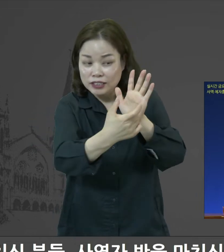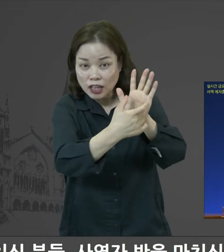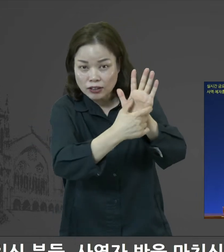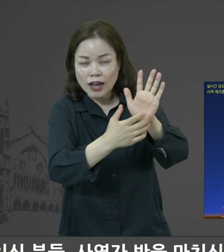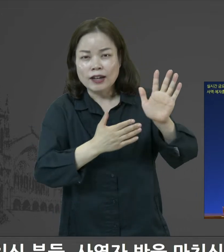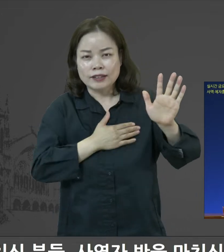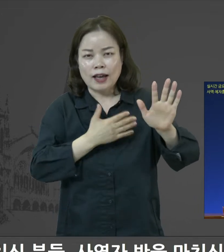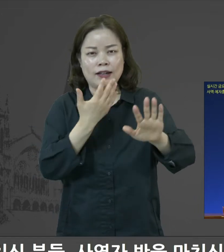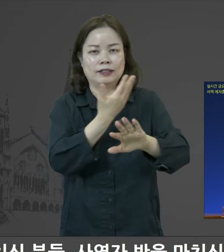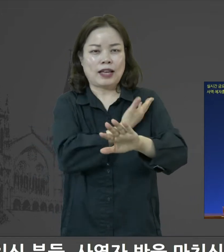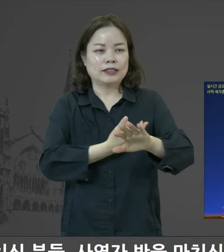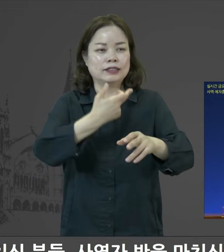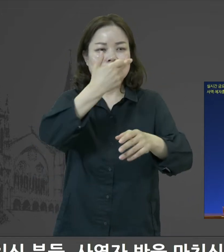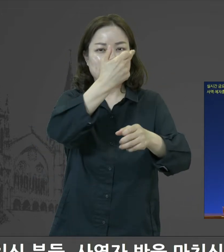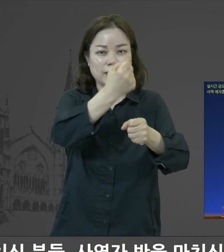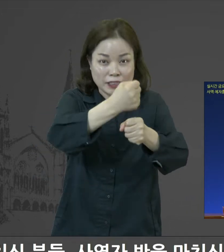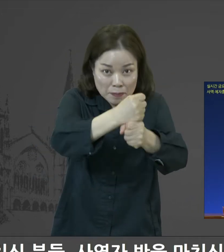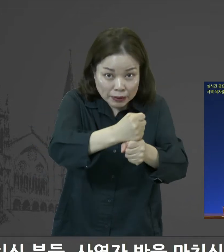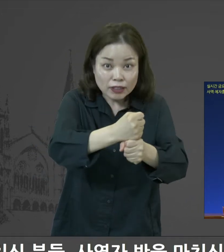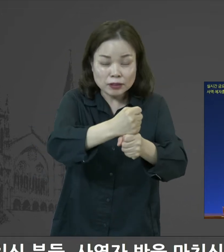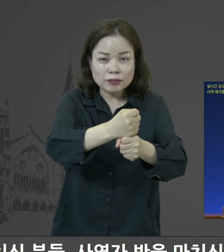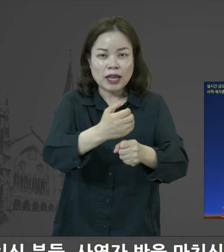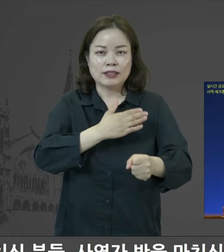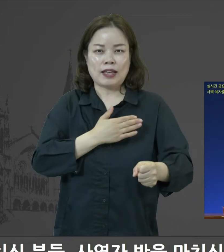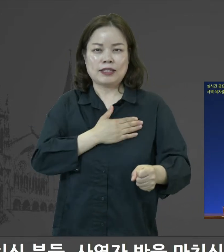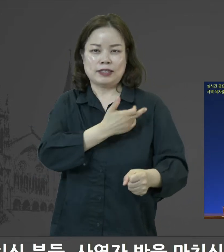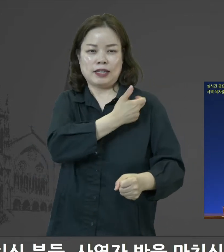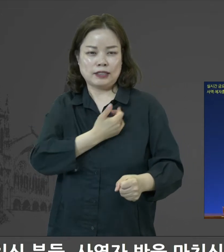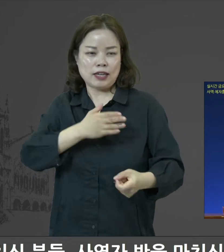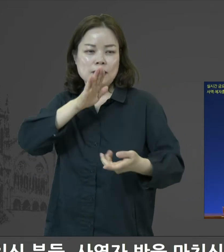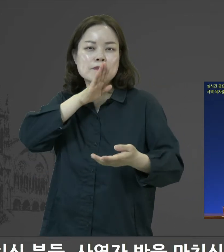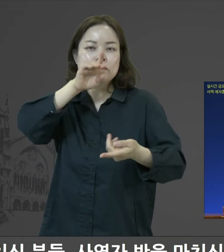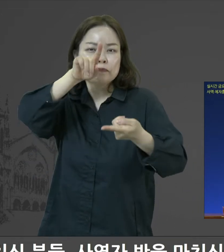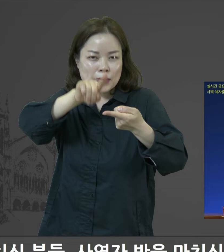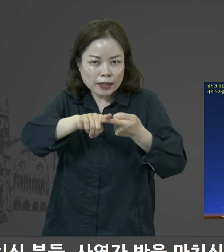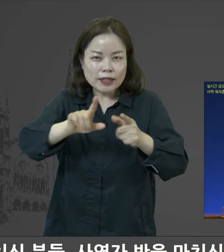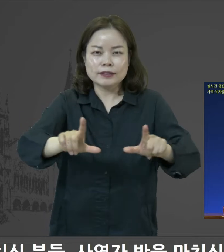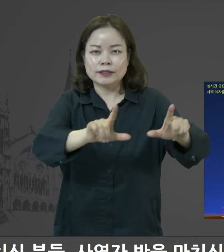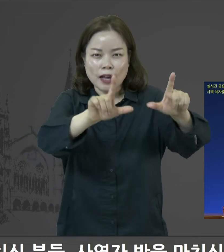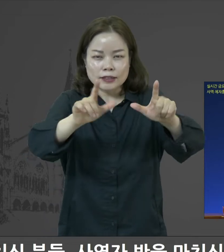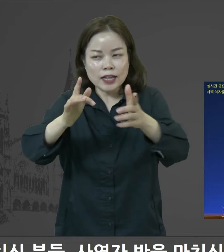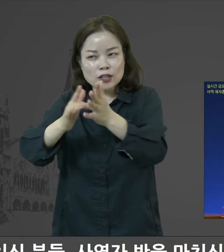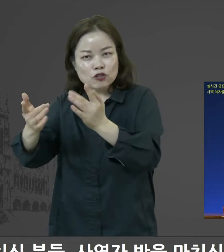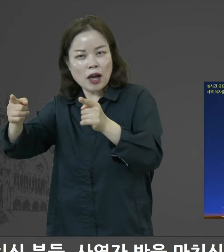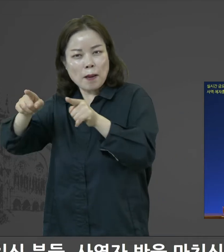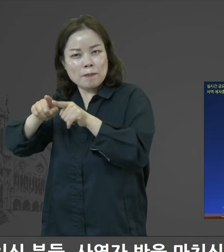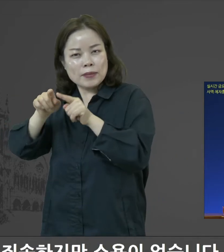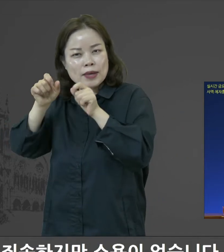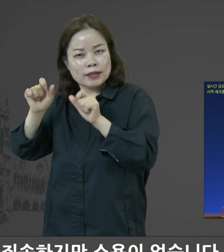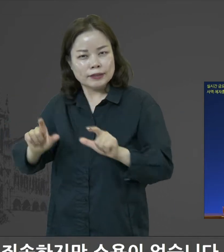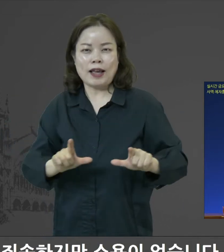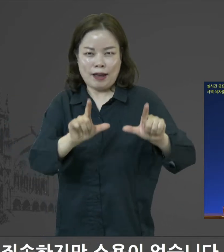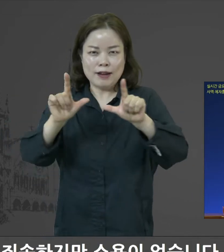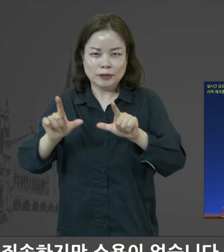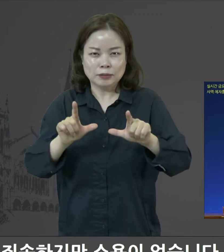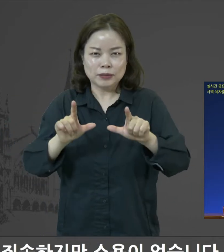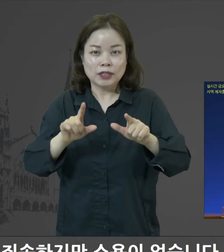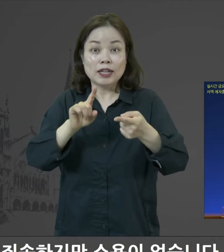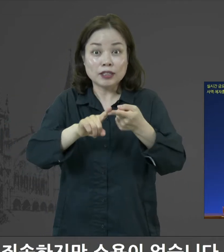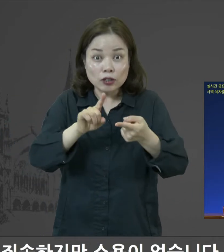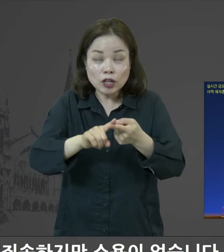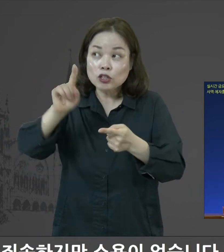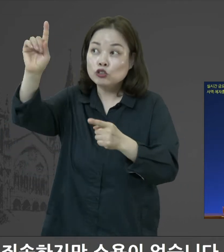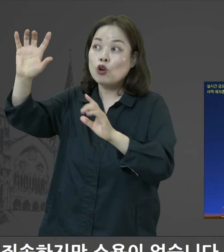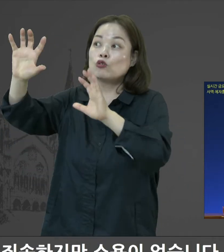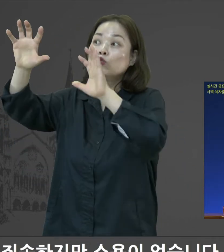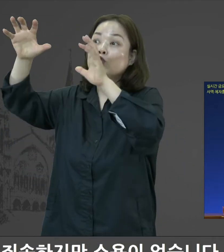제자를 낳았습니다. 나는 제자다운 삶을 살았습니다. 예수님과 함께 머물러 있었습니다. 이 사실이